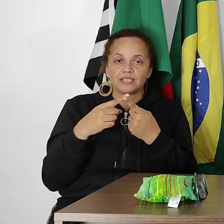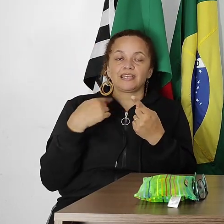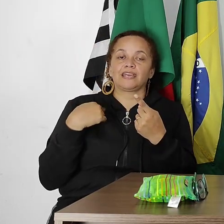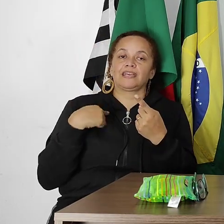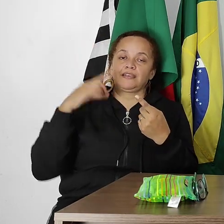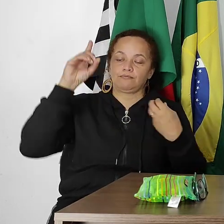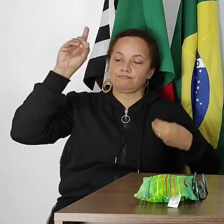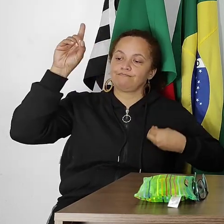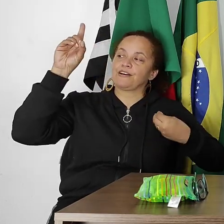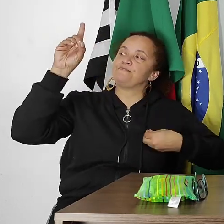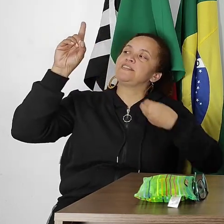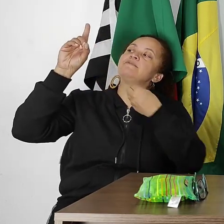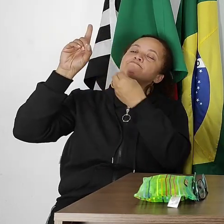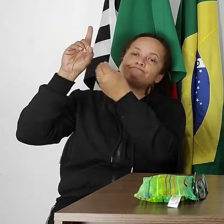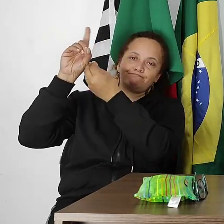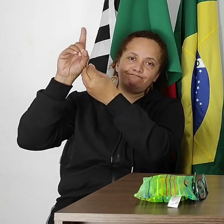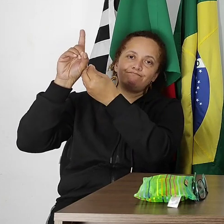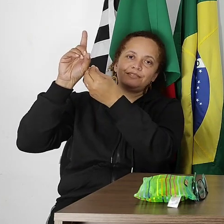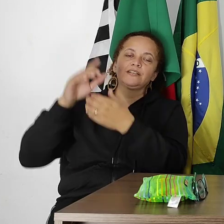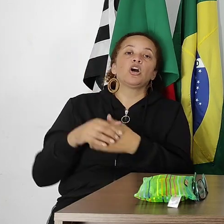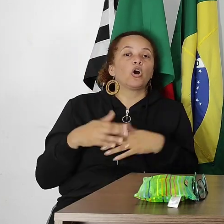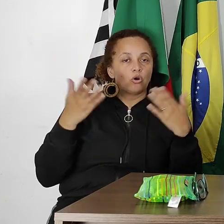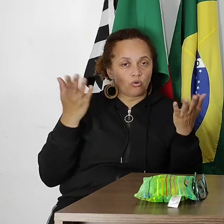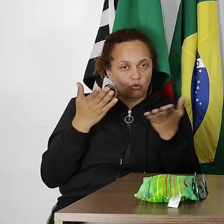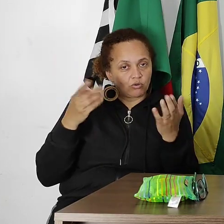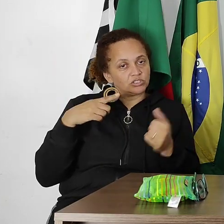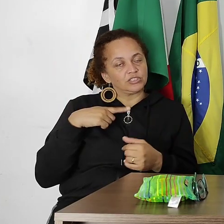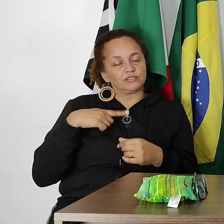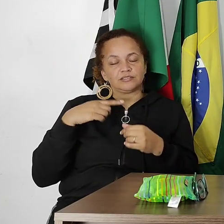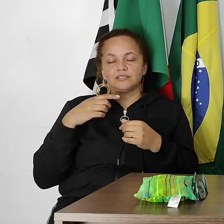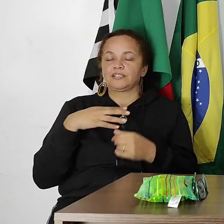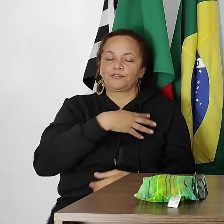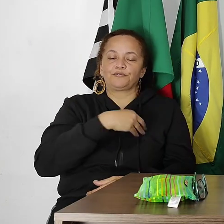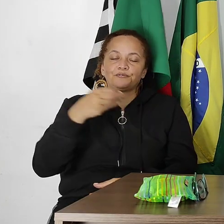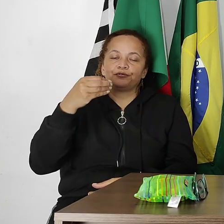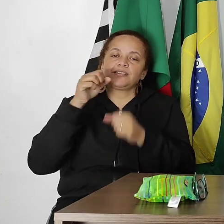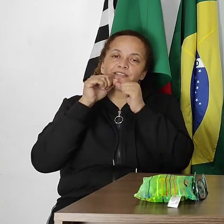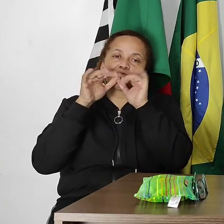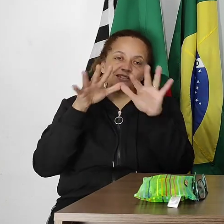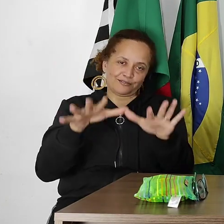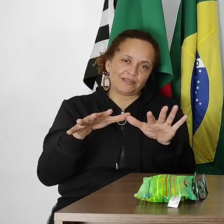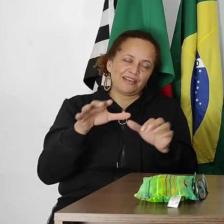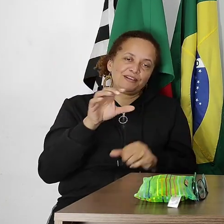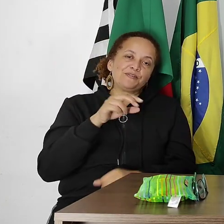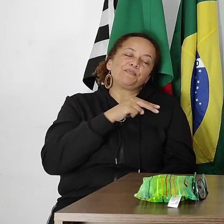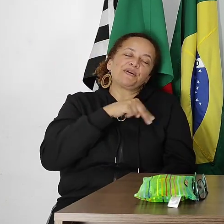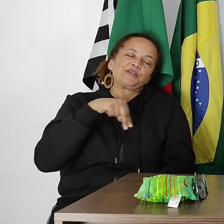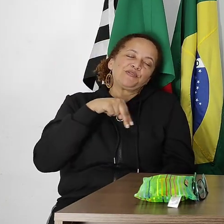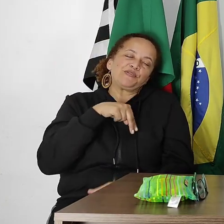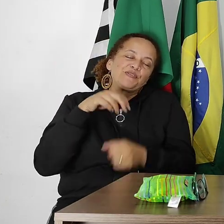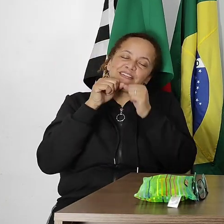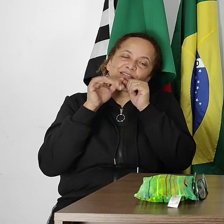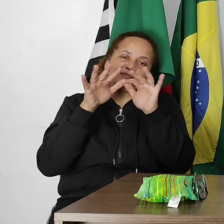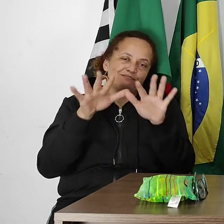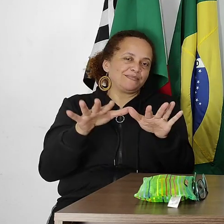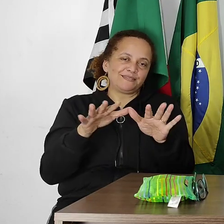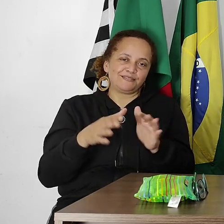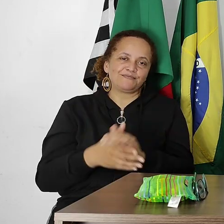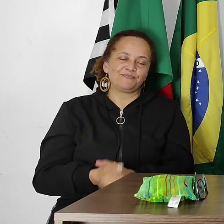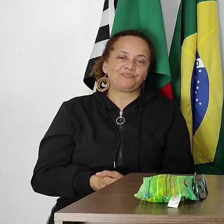Senhor. Hoje eu tenho um filho abençoado, uma nora que Deus me deu, que é uma bênção,